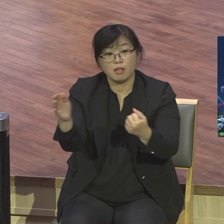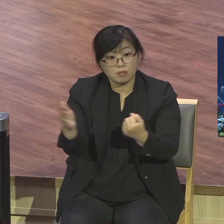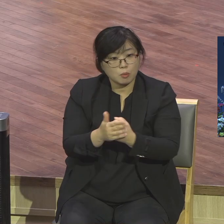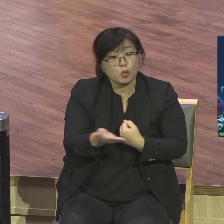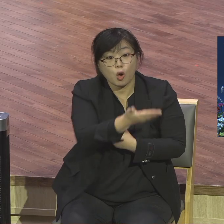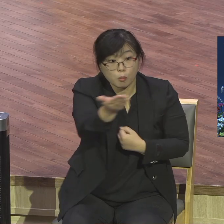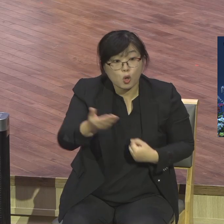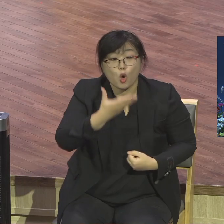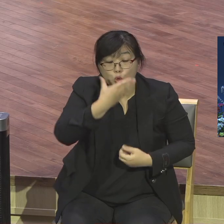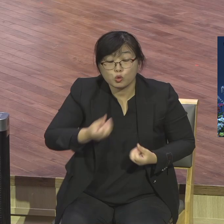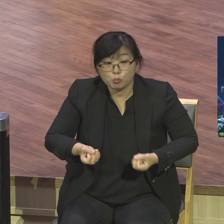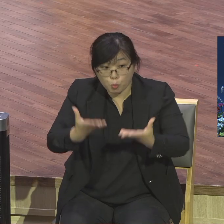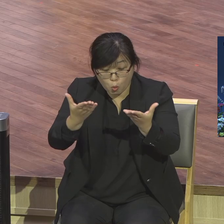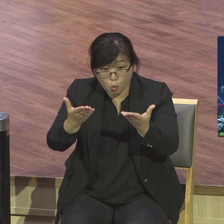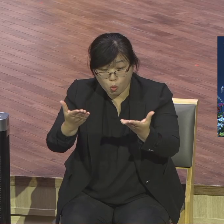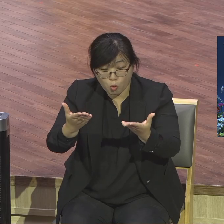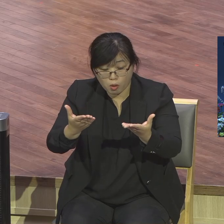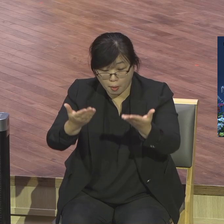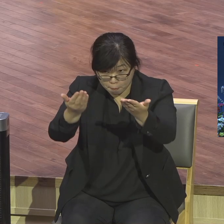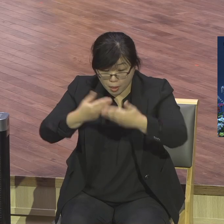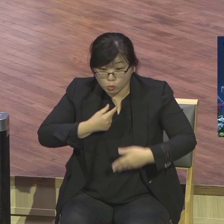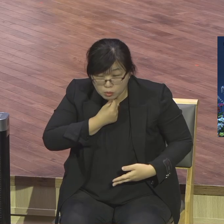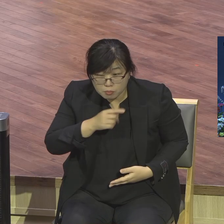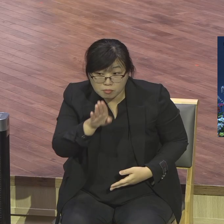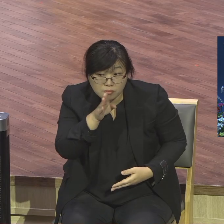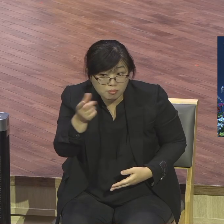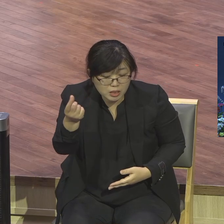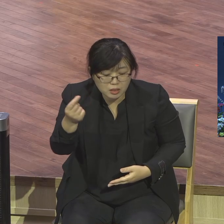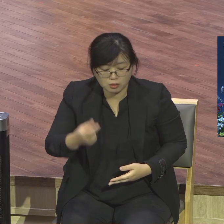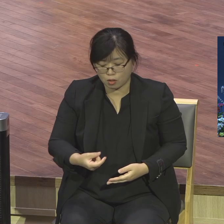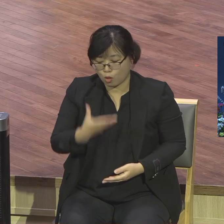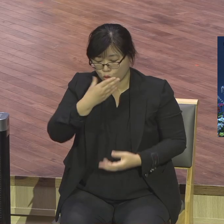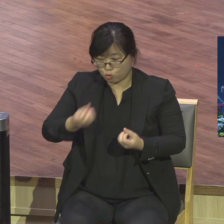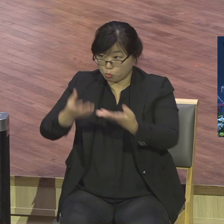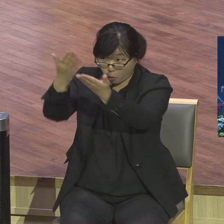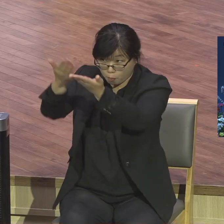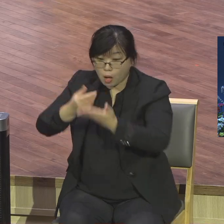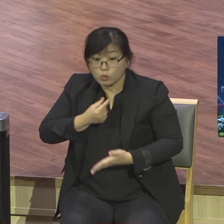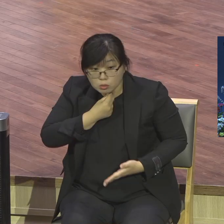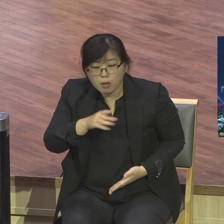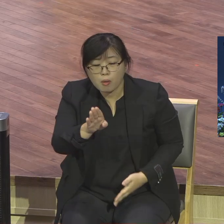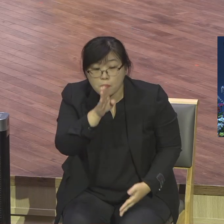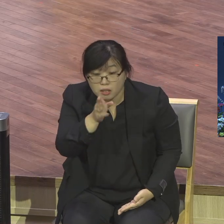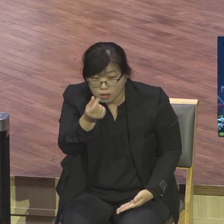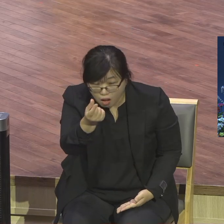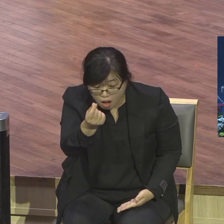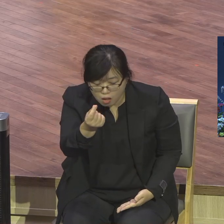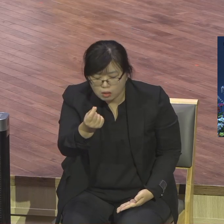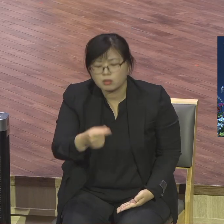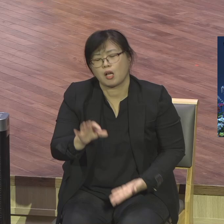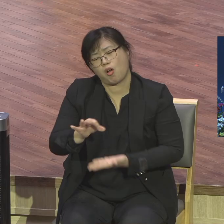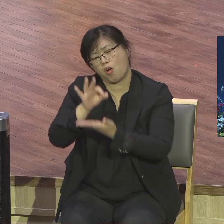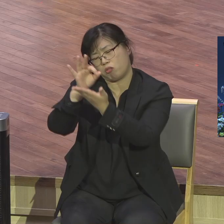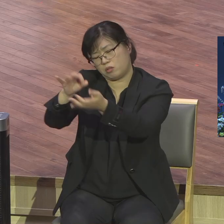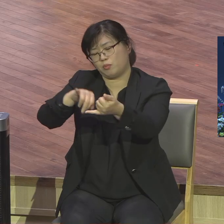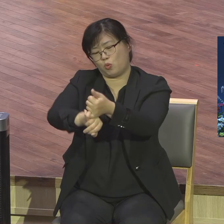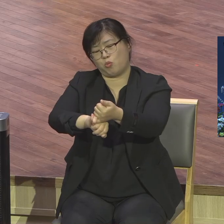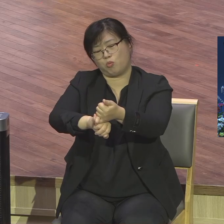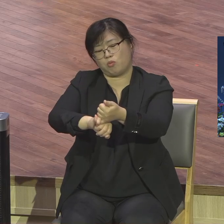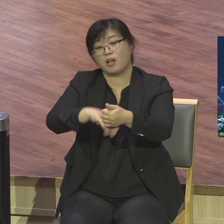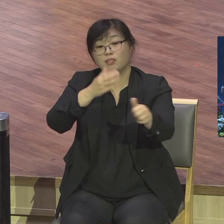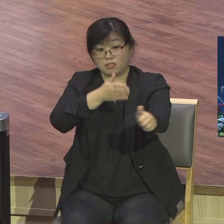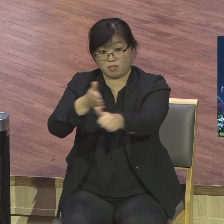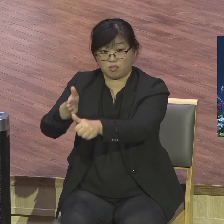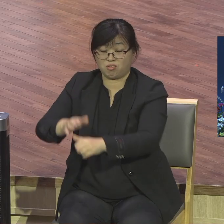축복받으라고 하는 말씀 제가 처음 하고 하는 말씀이에요 오늘 본문 7절로